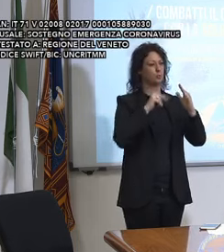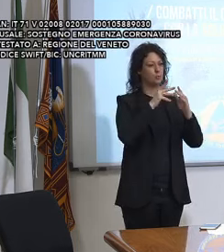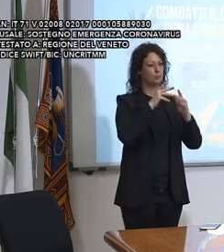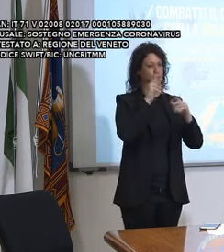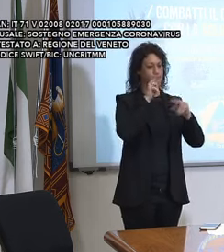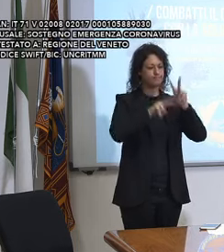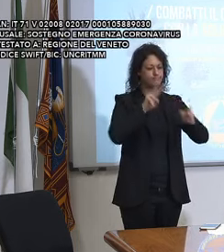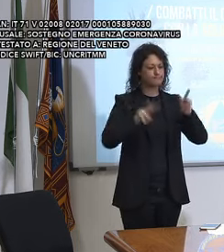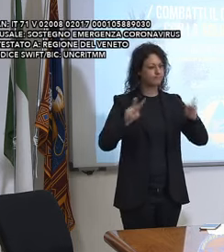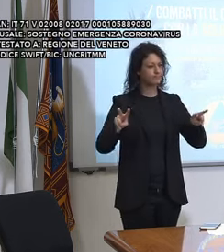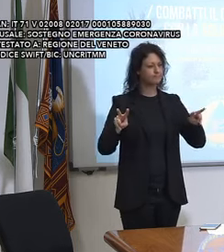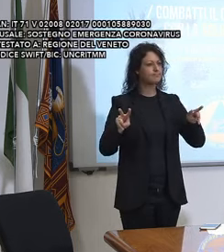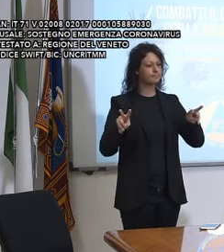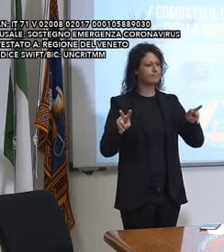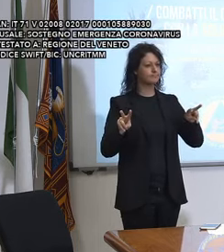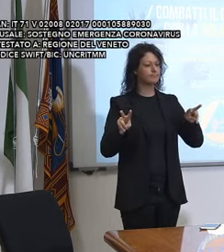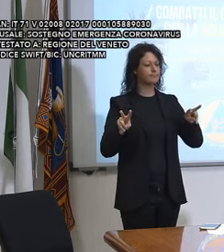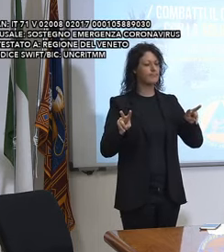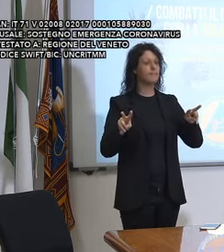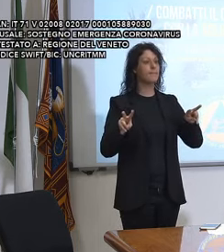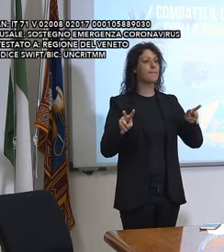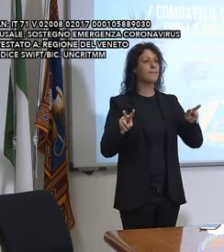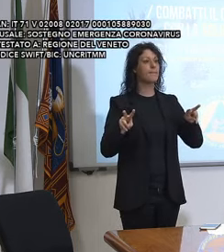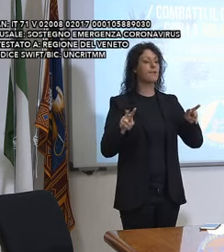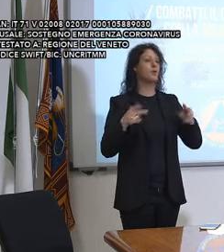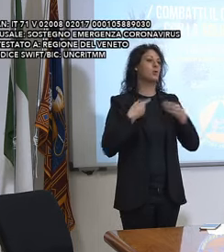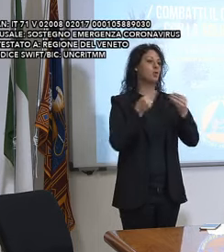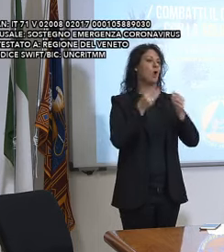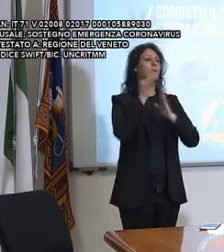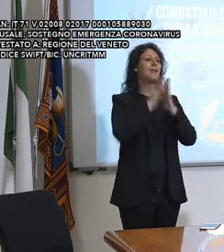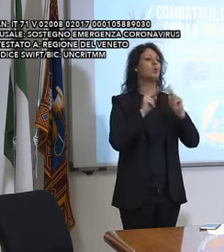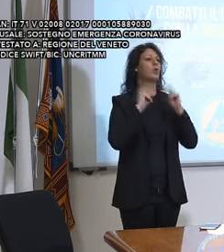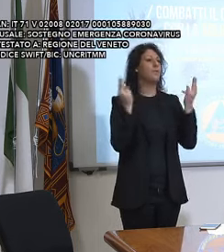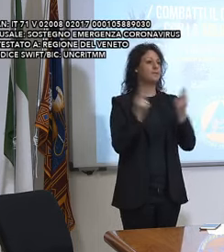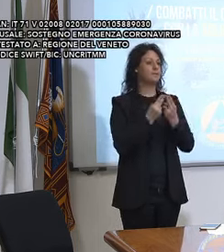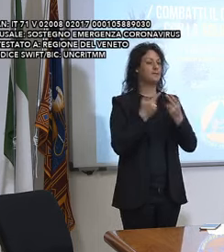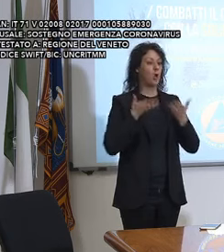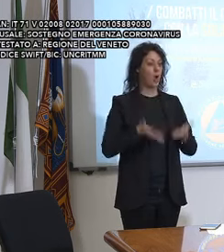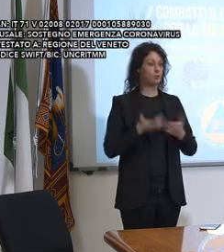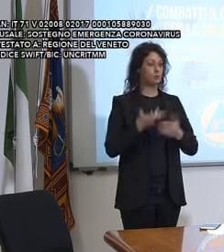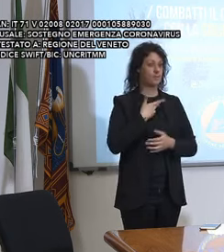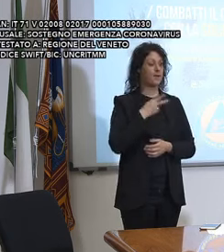massa, oggi il dato che noi abbiamo, vi do il dato complessivo io, abbiamo